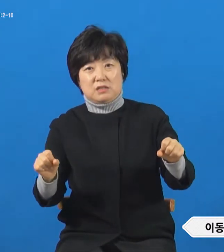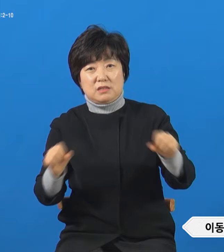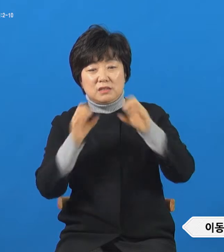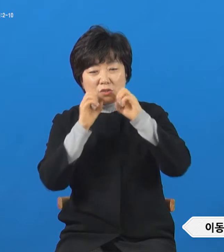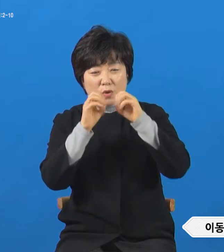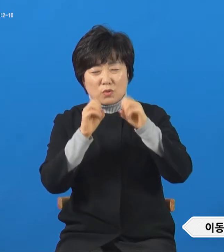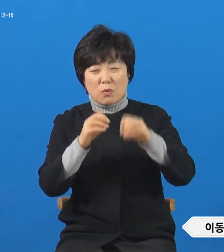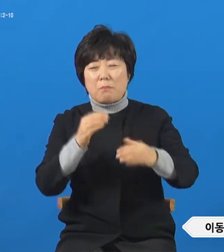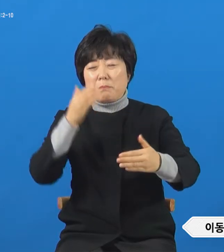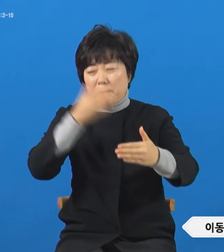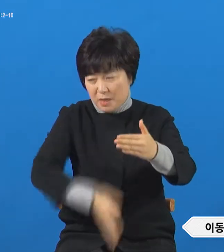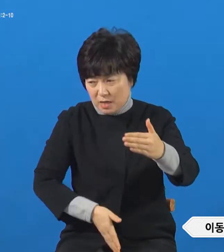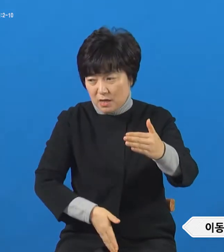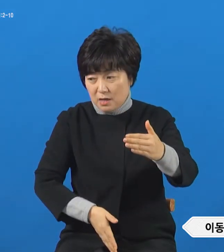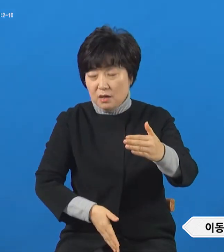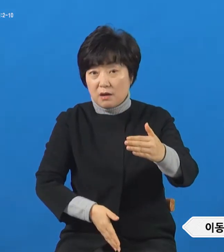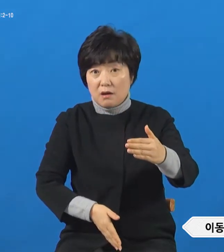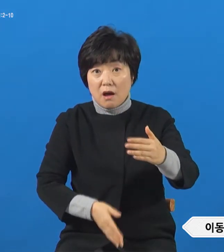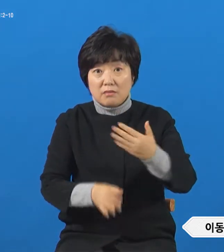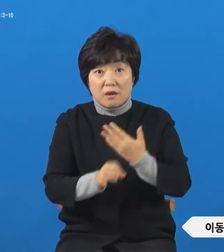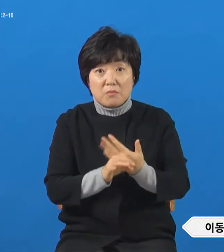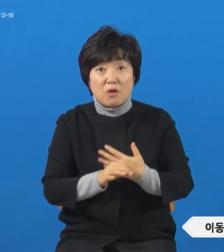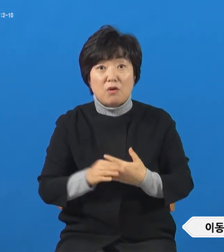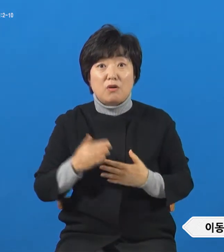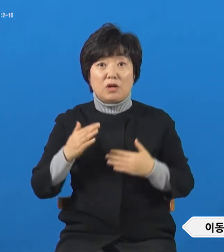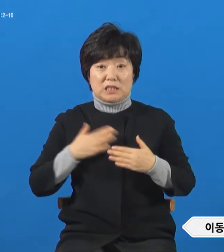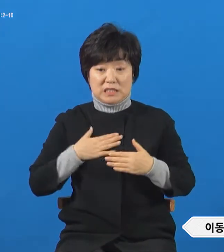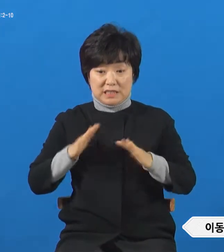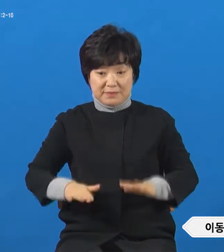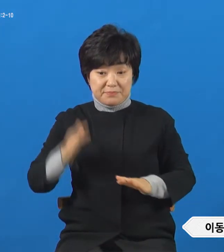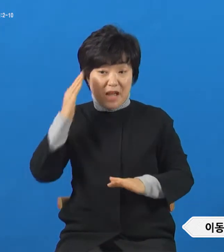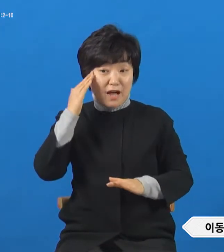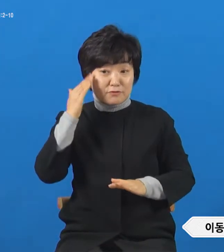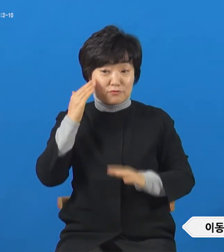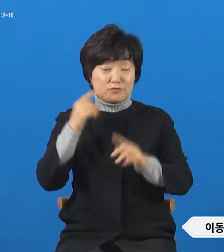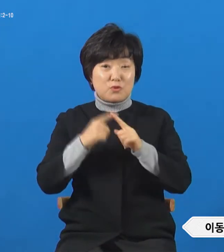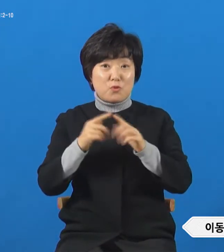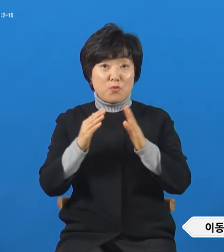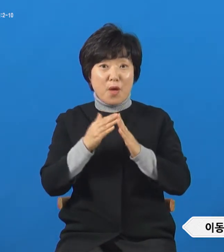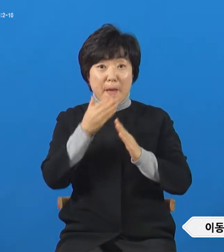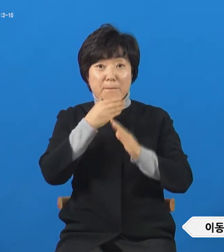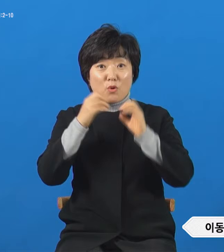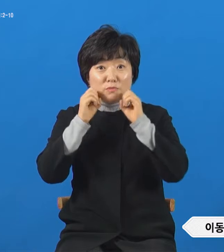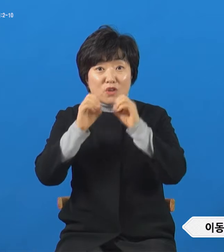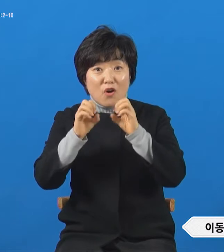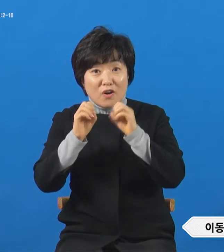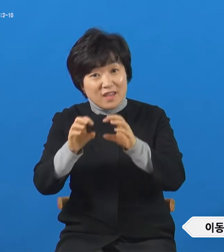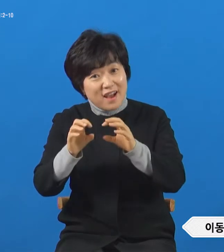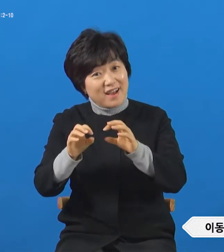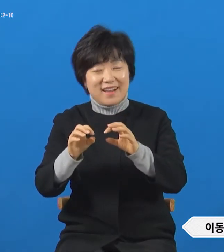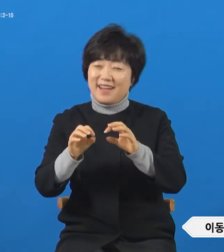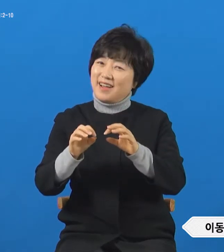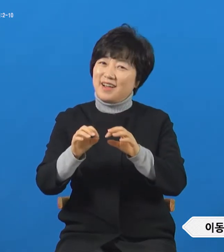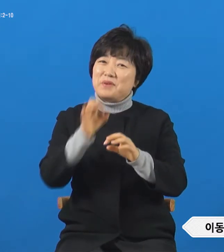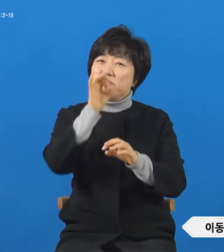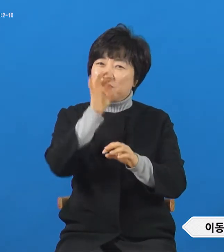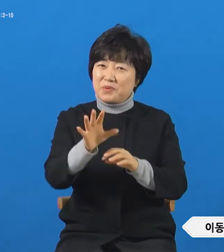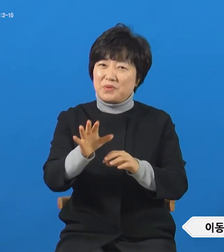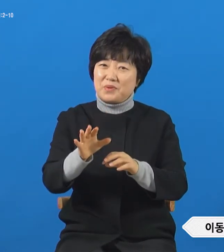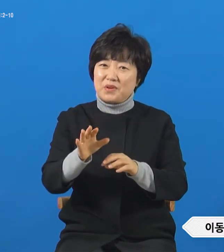선교를 포기했다면 오늘 여러분과 제가 이 자리에 앉아서 지금 예배를 드리는 광경이 가능했을까요?